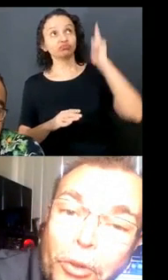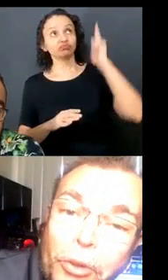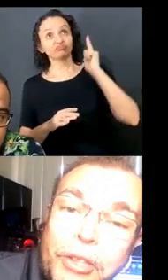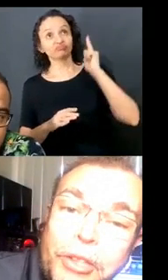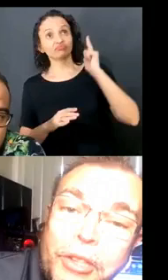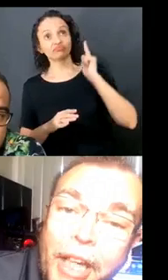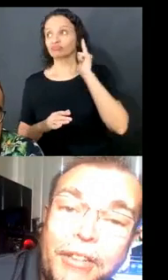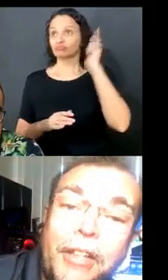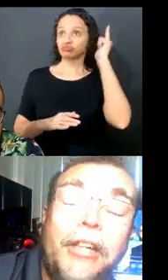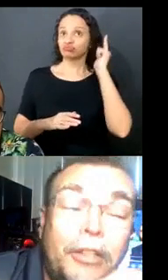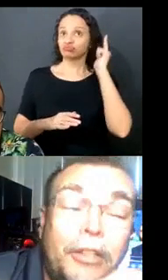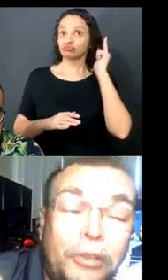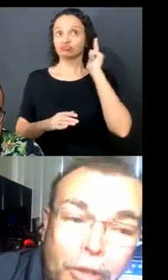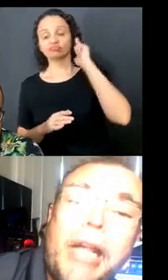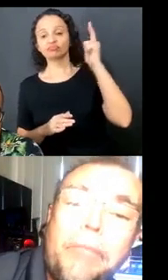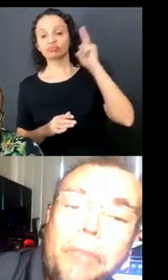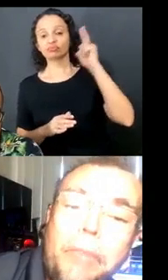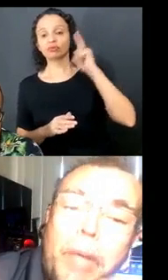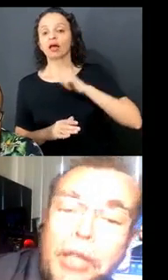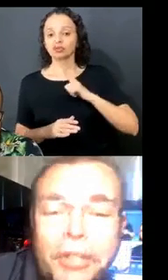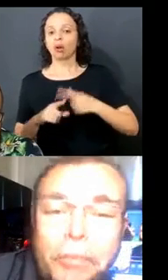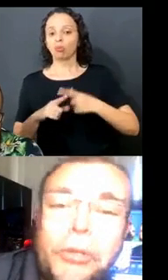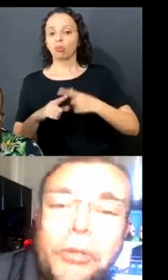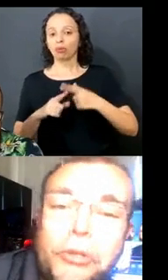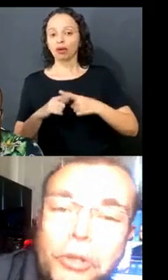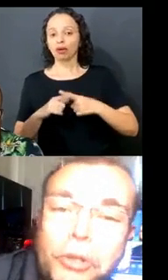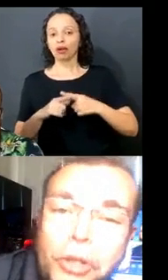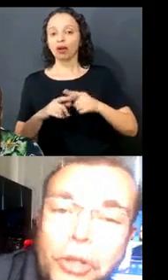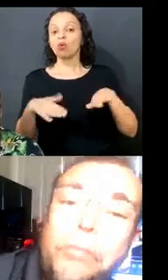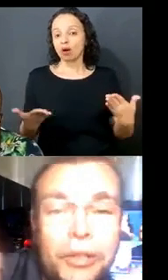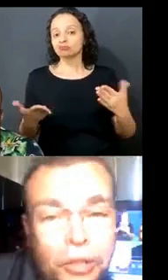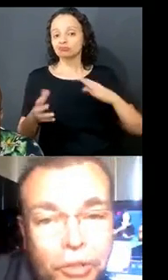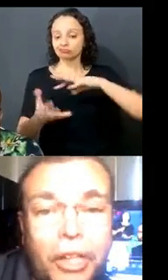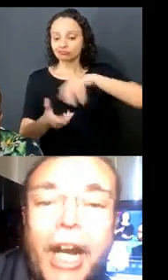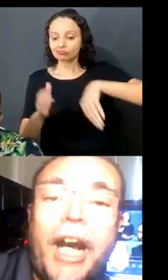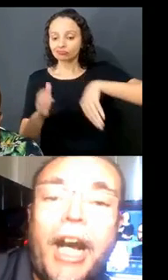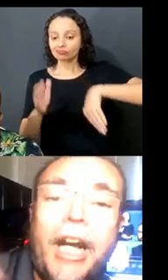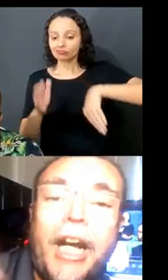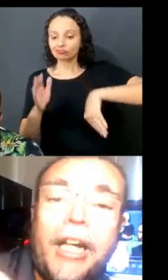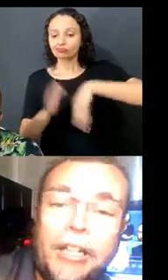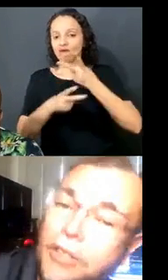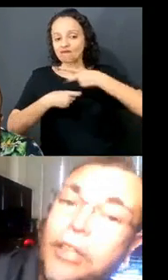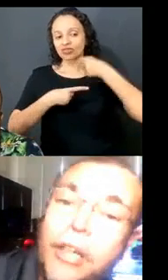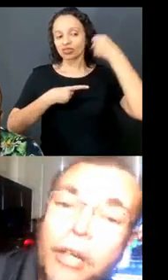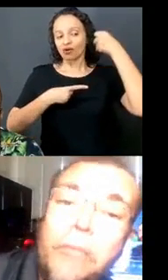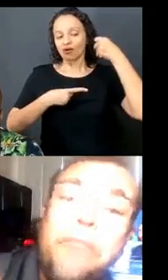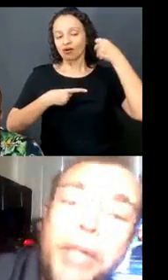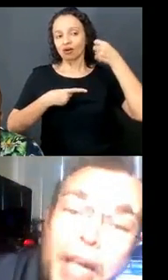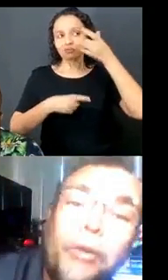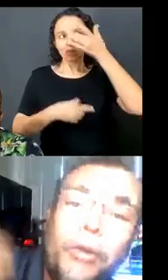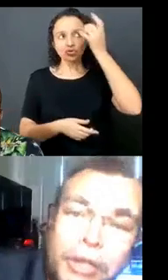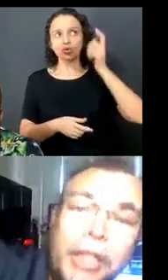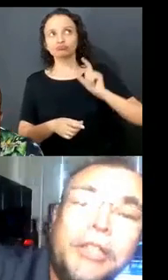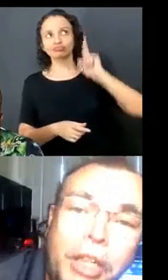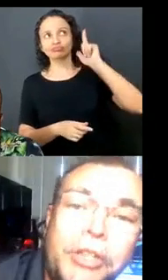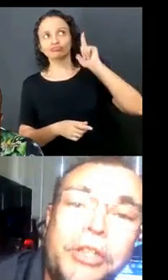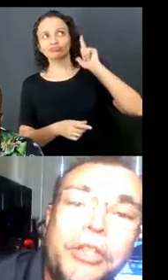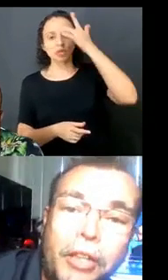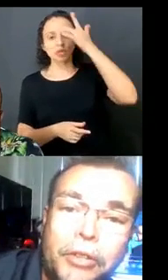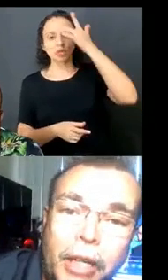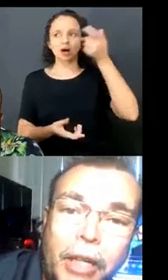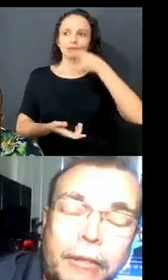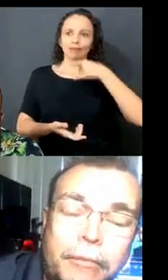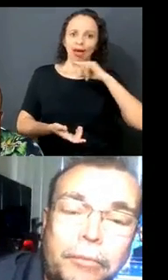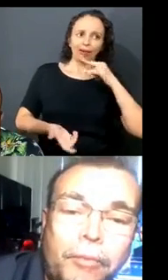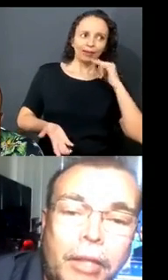ter uma bala perdida. Do que uma bala perdida, de que pessoas bêbadas ou drogadas. Minha consciência diante